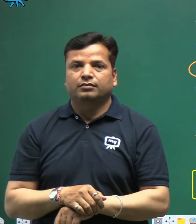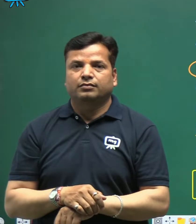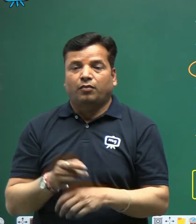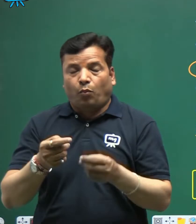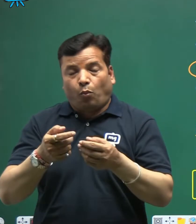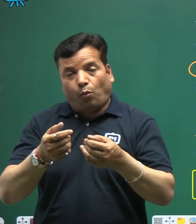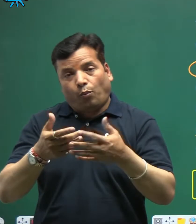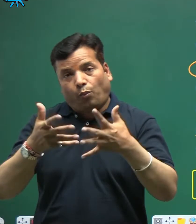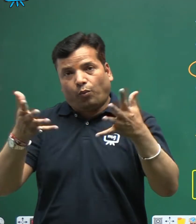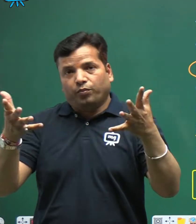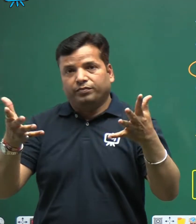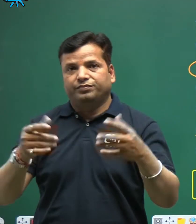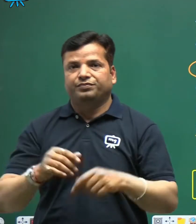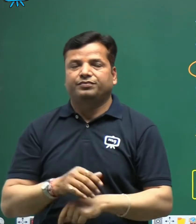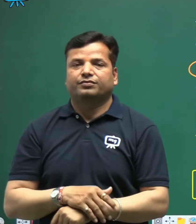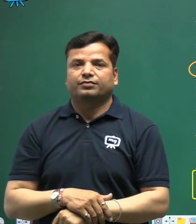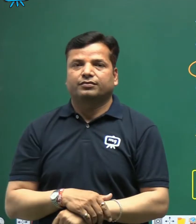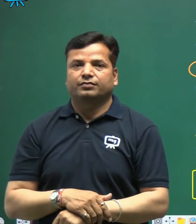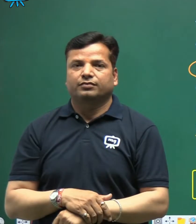कीमती,